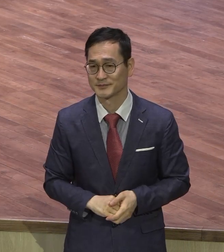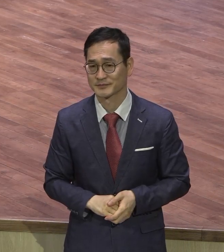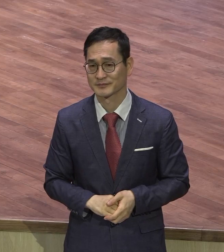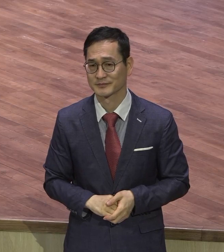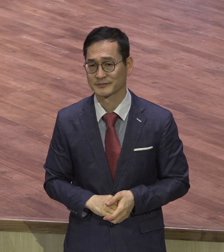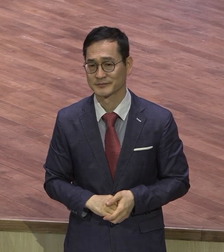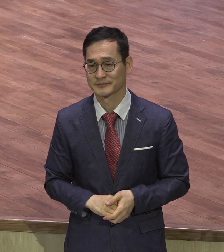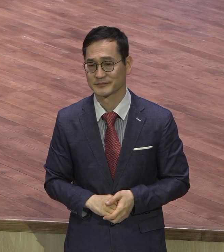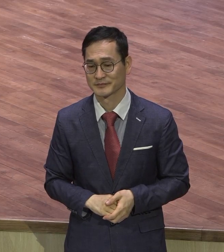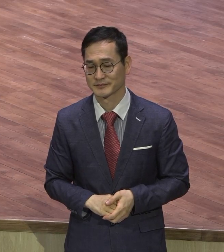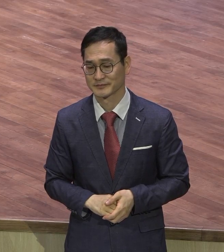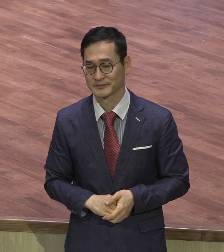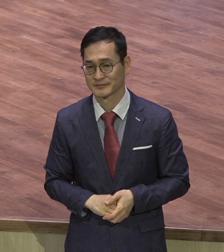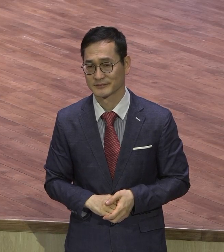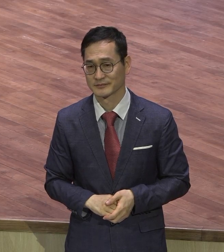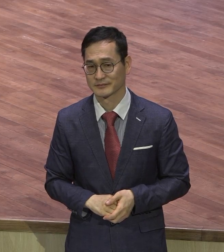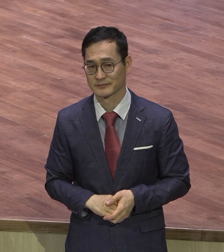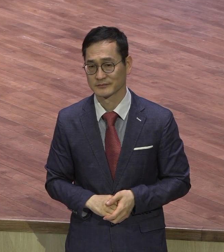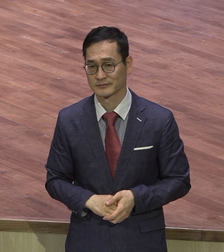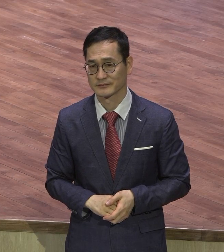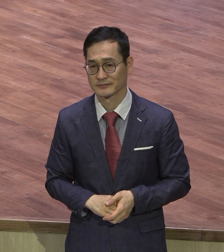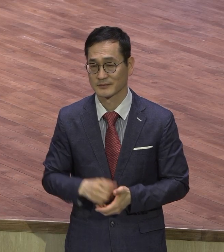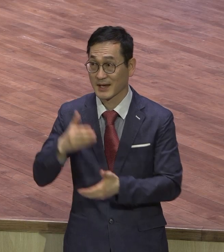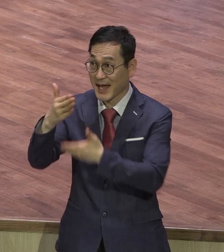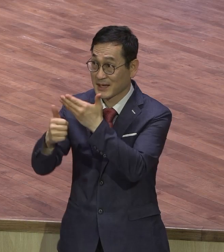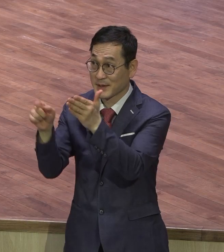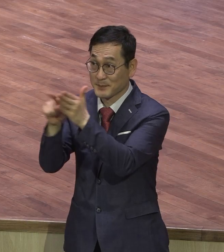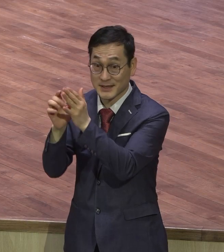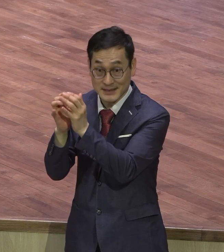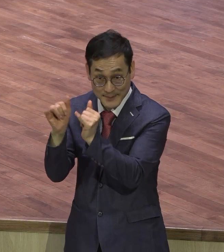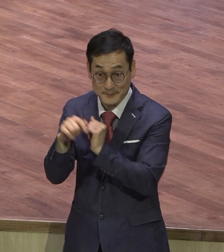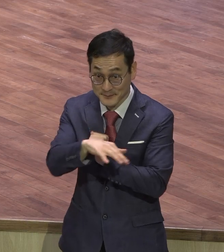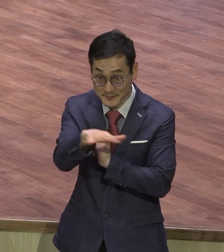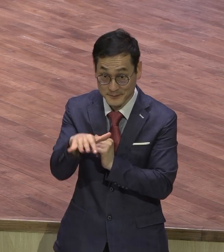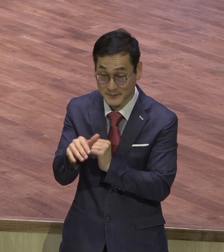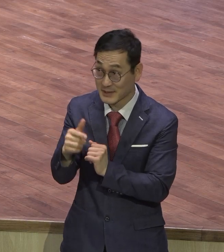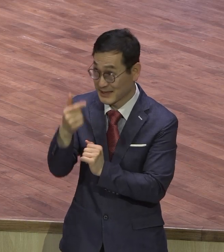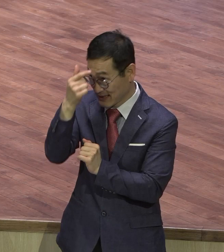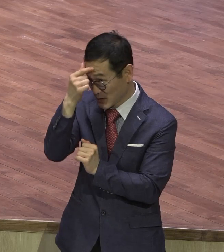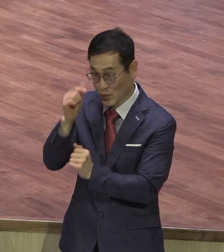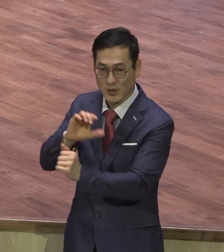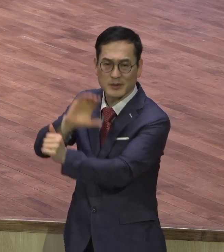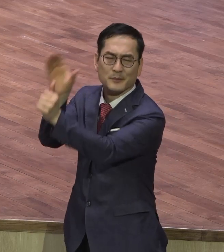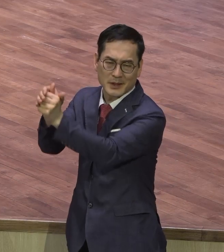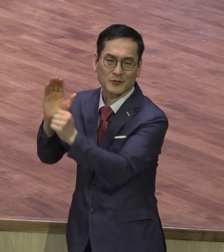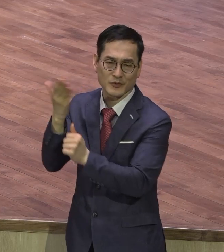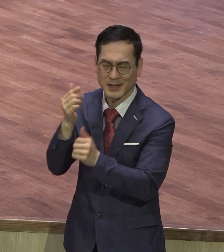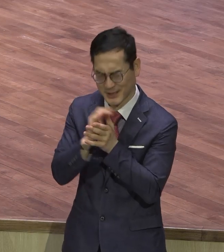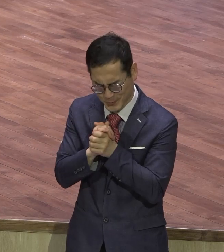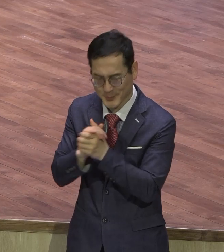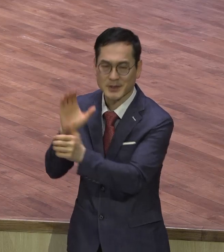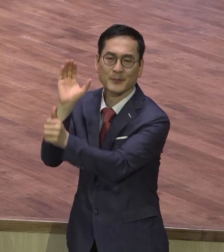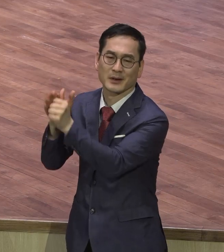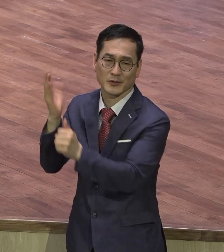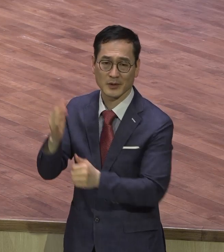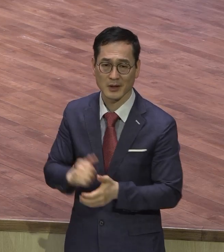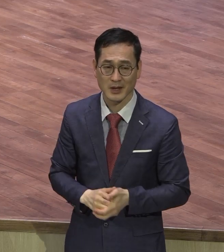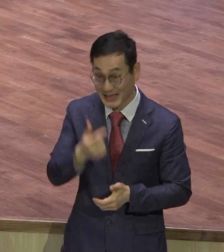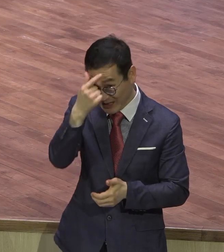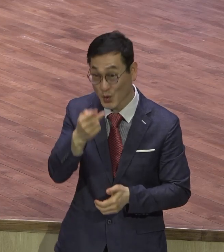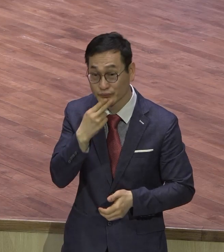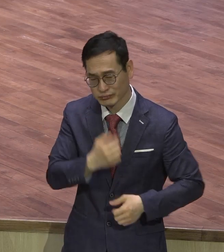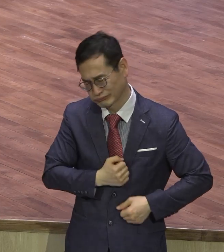고민이 있어요? 뭔 갈등이 있습니까? 맡기면 되지. 기도 안 하니까 고민 있고 걱정이 되고 날 인상 쓰고 다니고